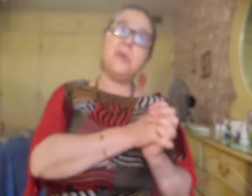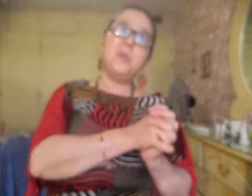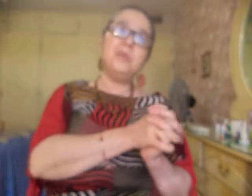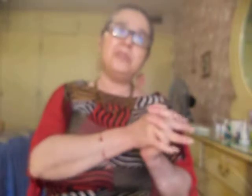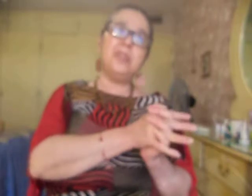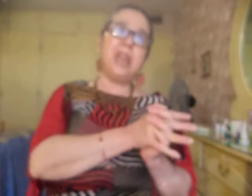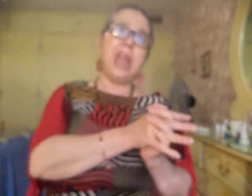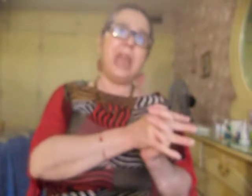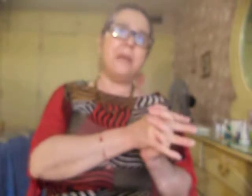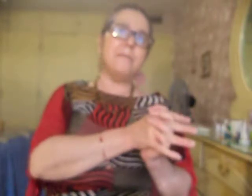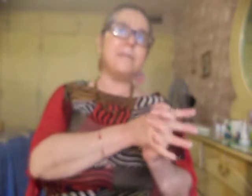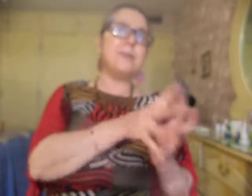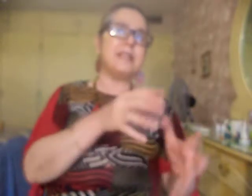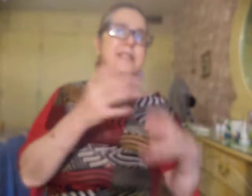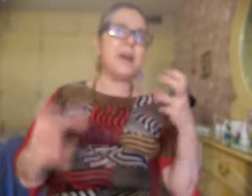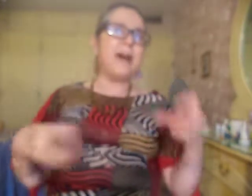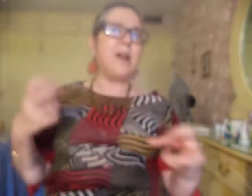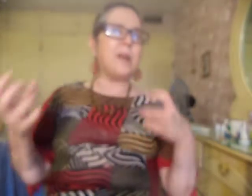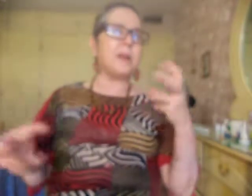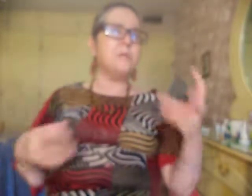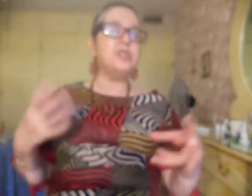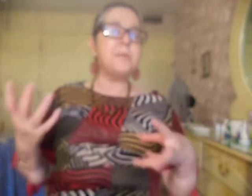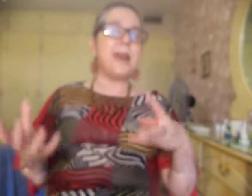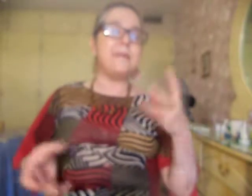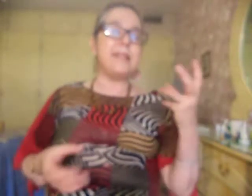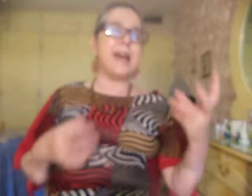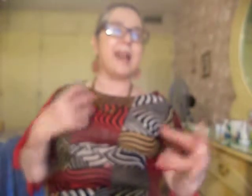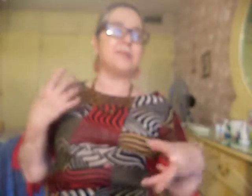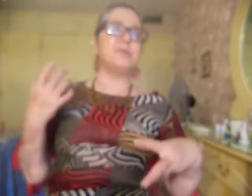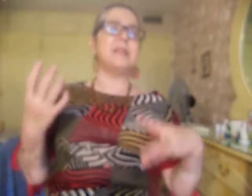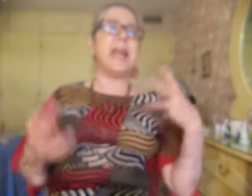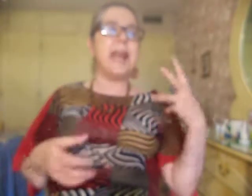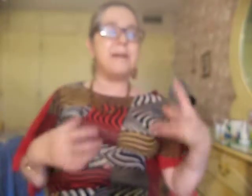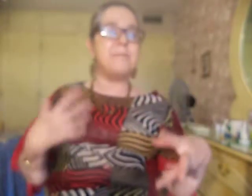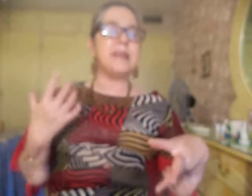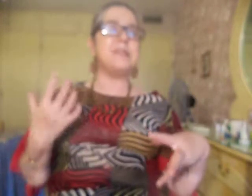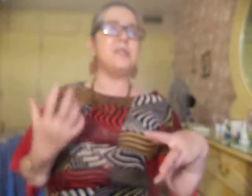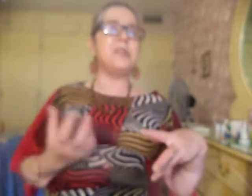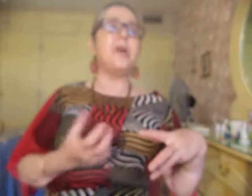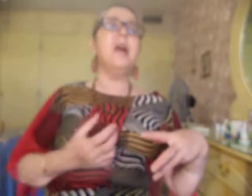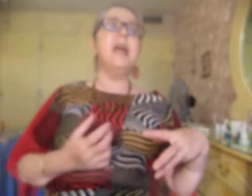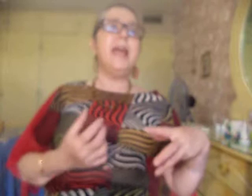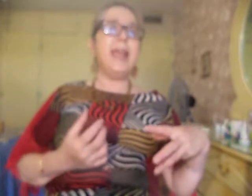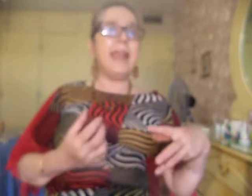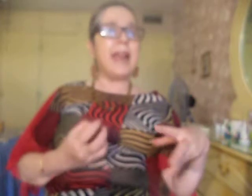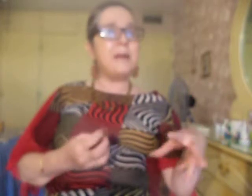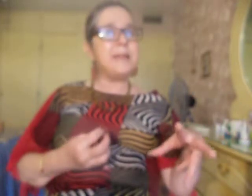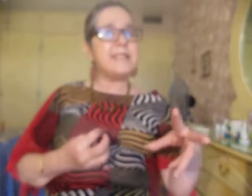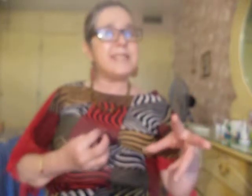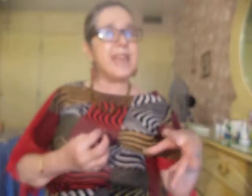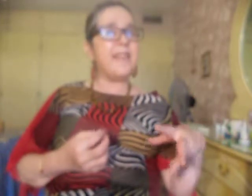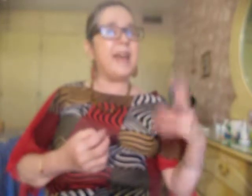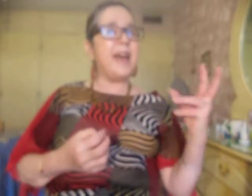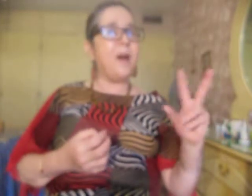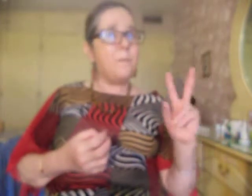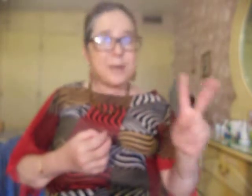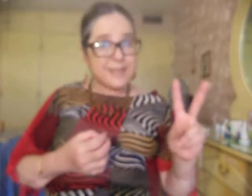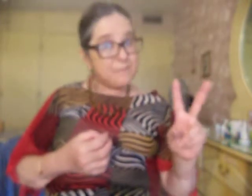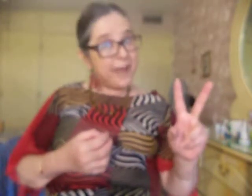un deportista va a correr mucho para evitar sus calambres y todo, generalmente se le da un par de